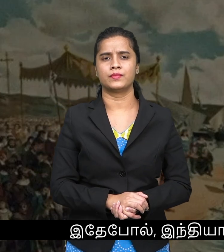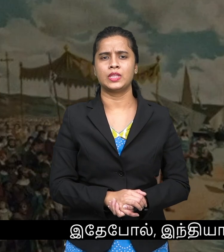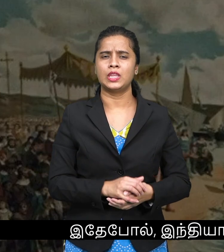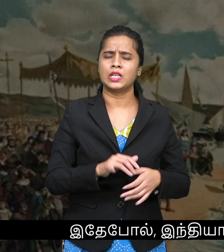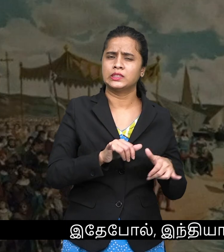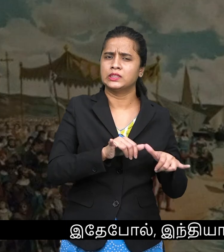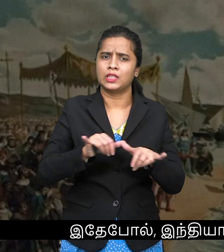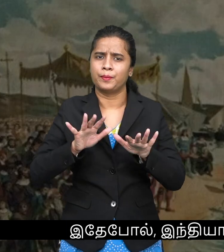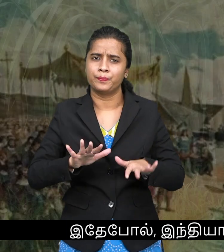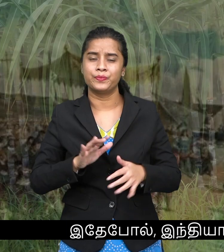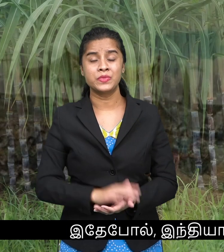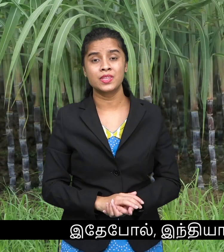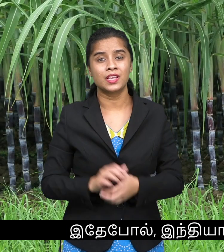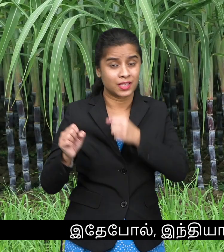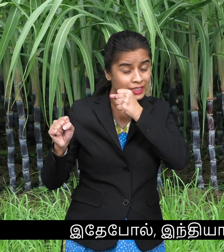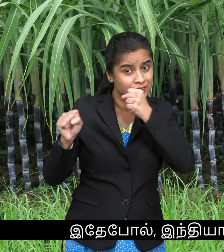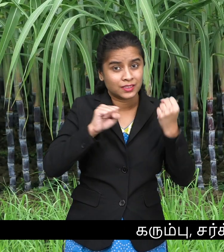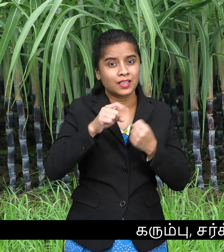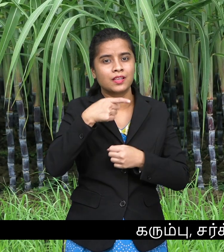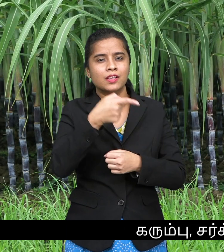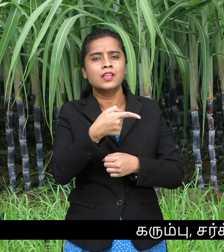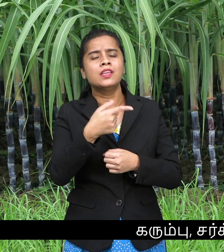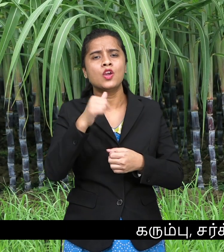இதேபோல் இந்தியாவை பூர்வீகமாக கொண்ட